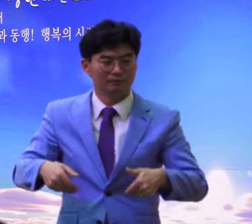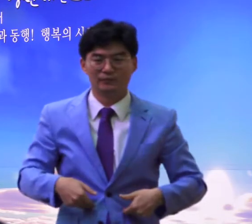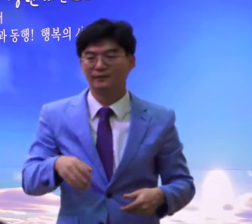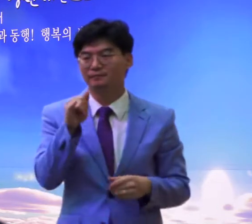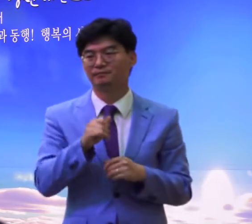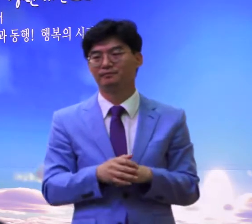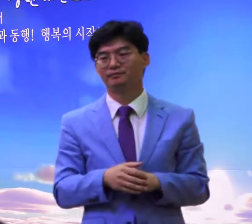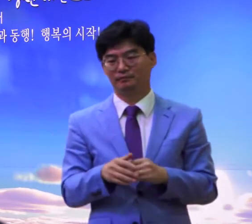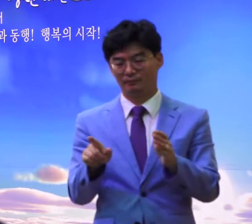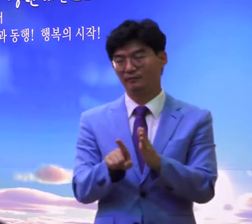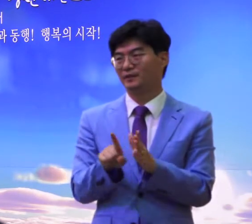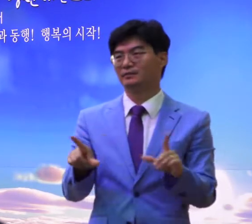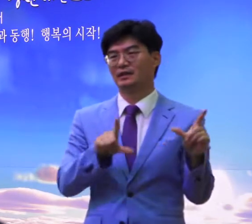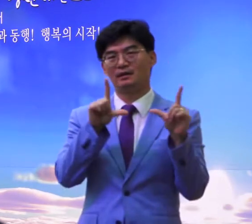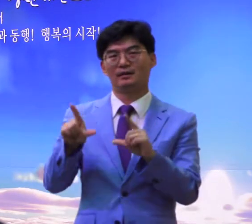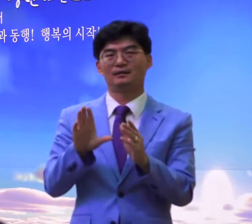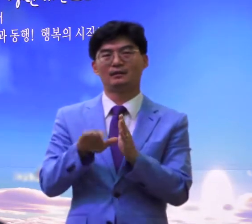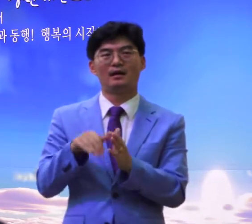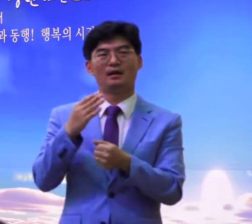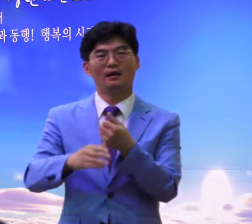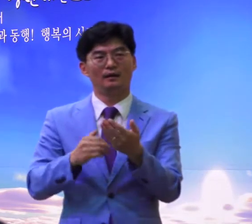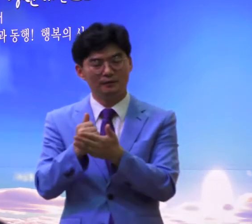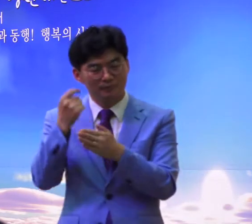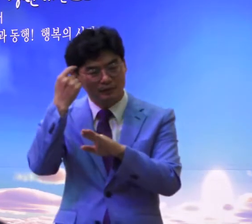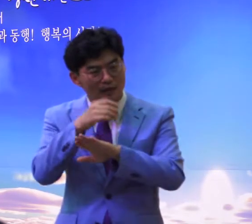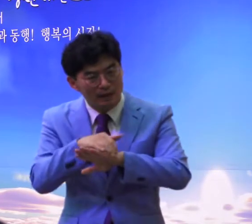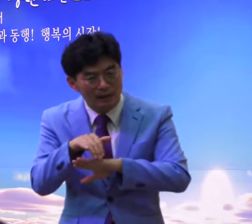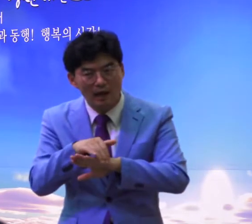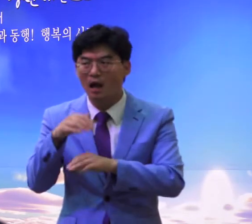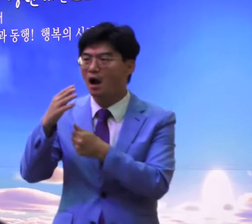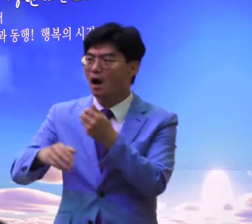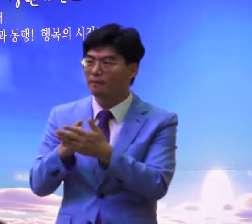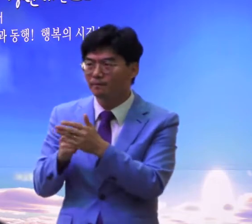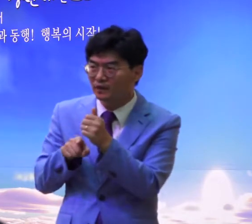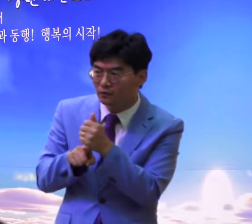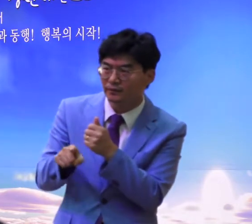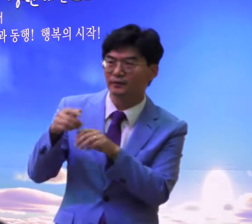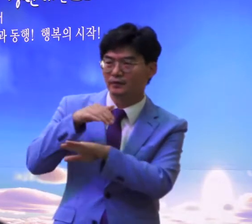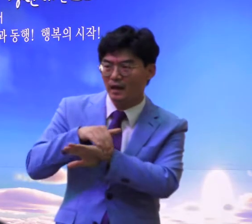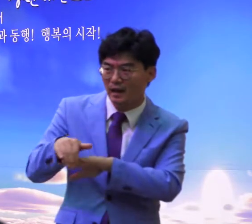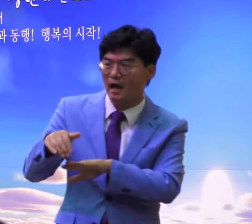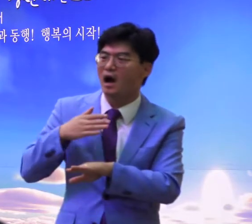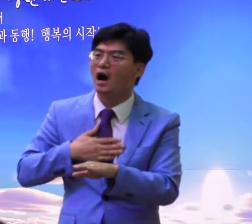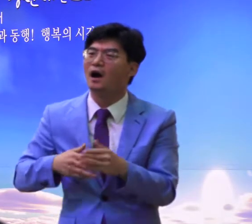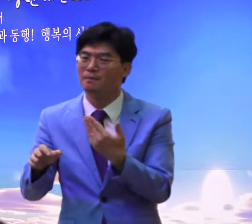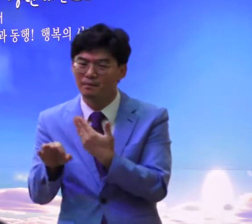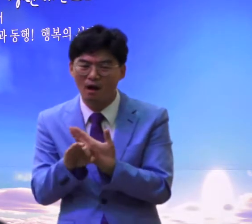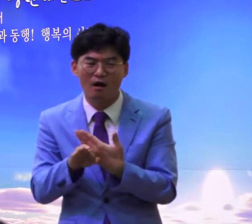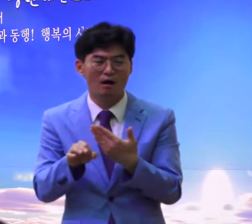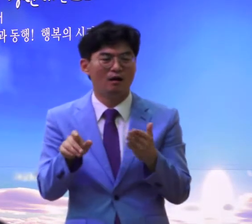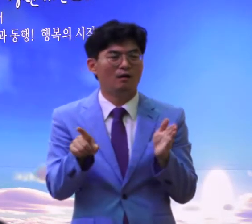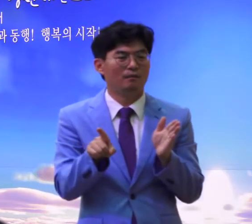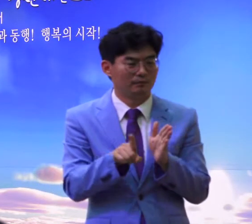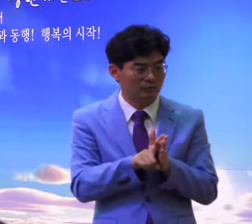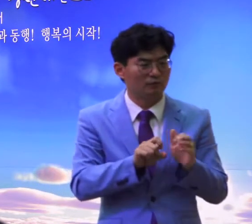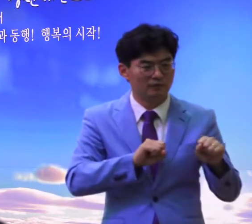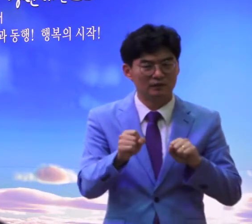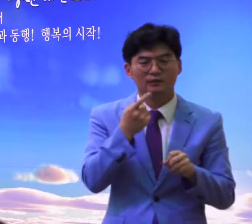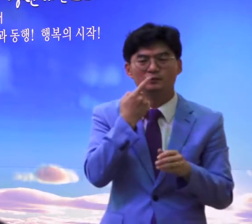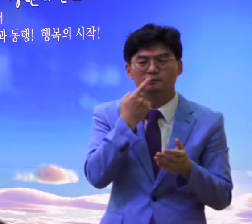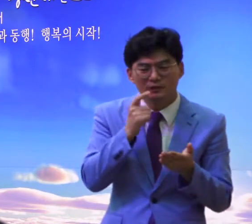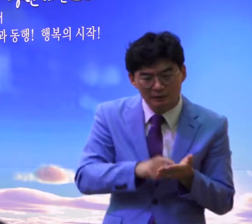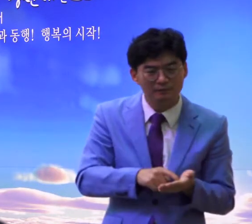신앙생활하면서 하나님의 계획을 알면 얼마나 좋을까. 하나님이 이 세상을 바라보는 마스터맵이 있을 텐데 그것을 알면